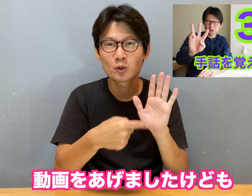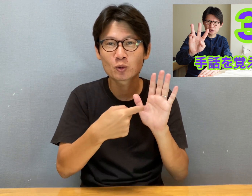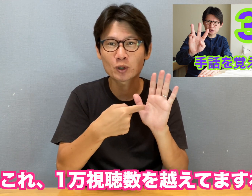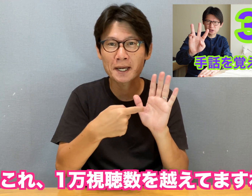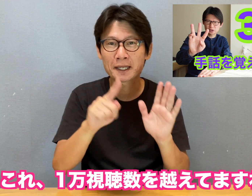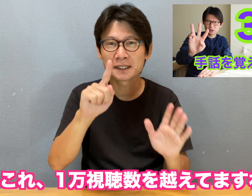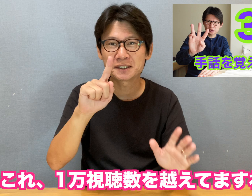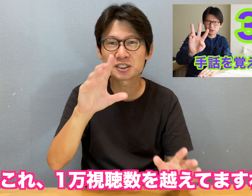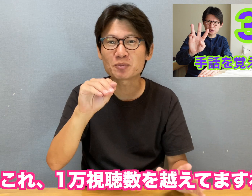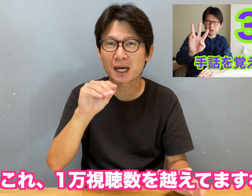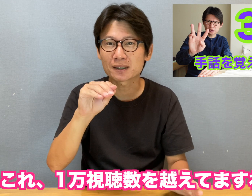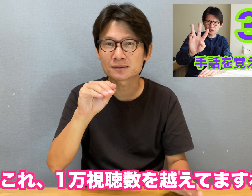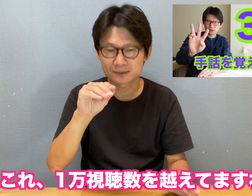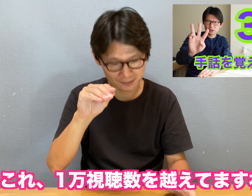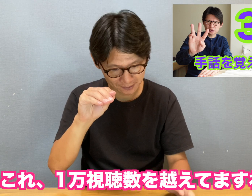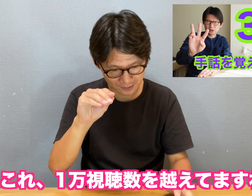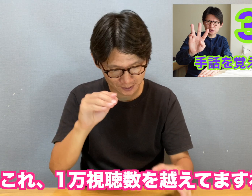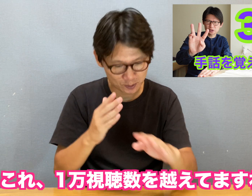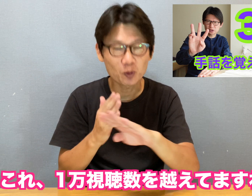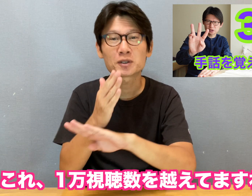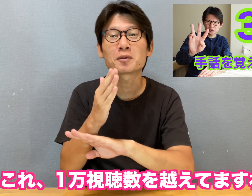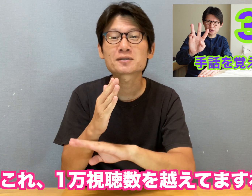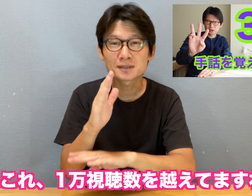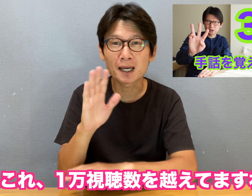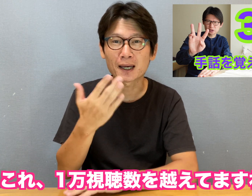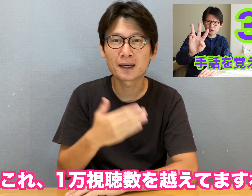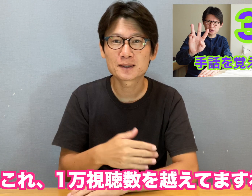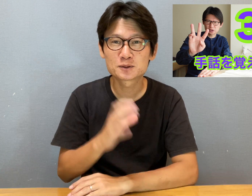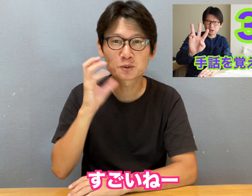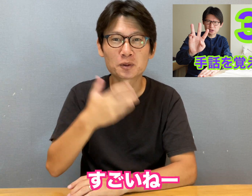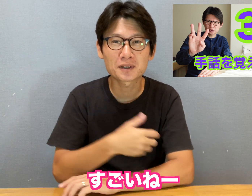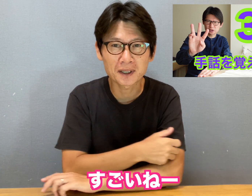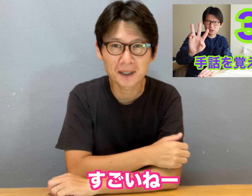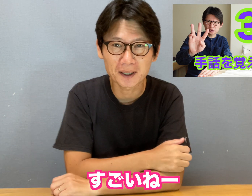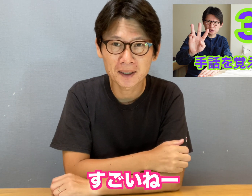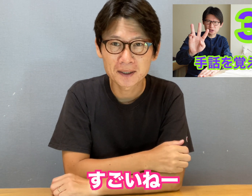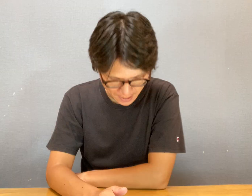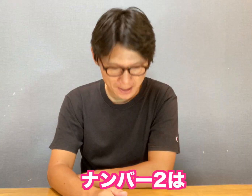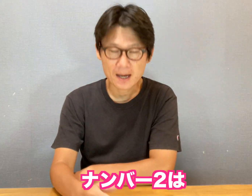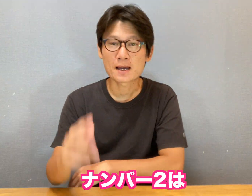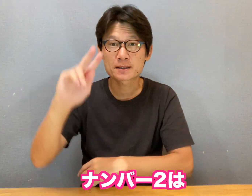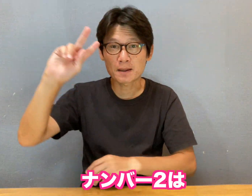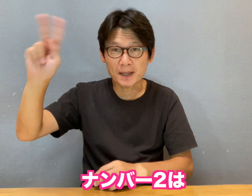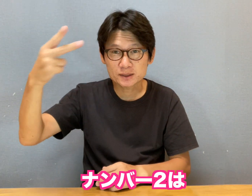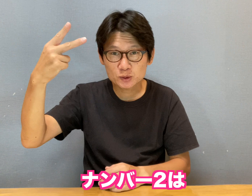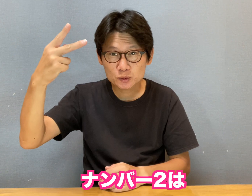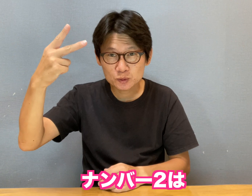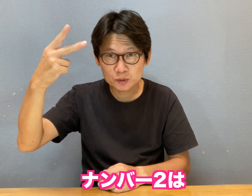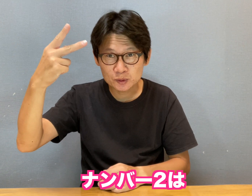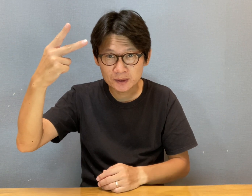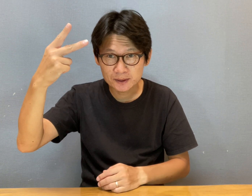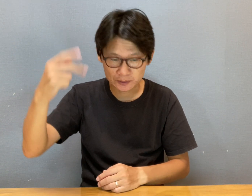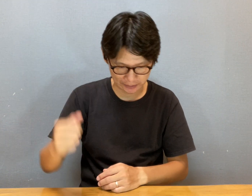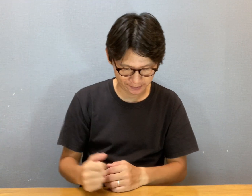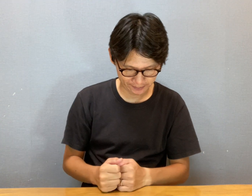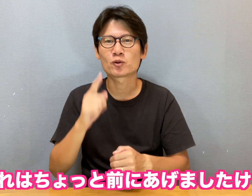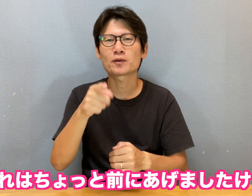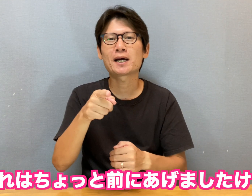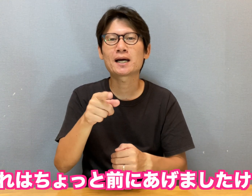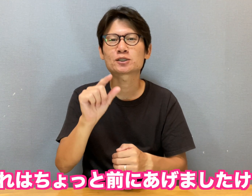これ1万超えてますね。すごいね。ナンバーツー、これはちょっと